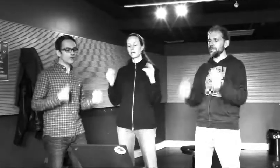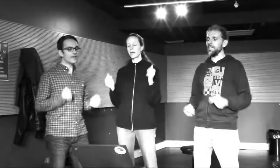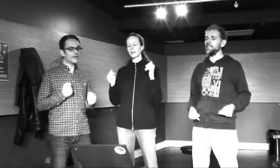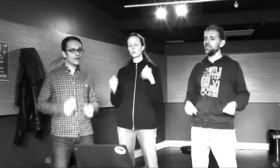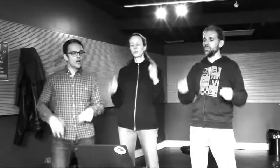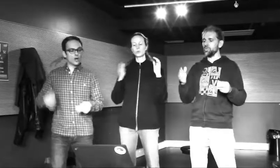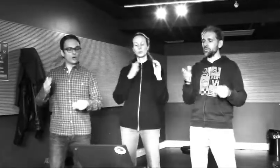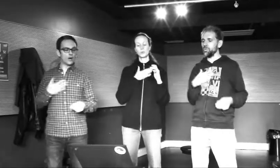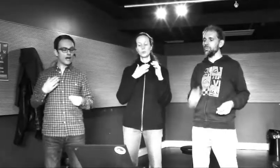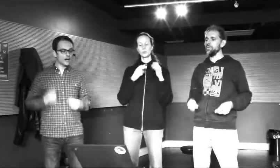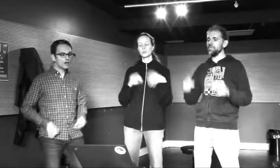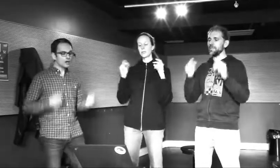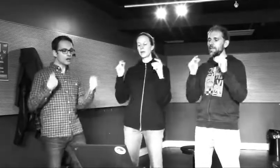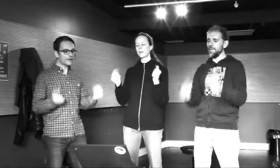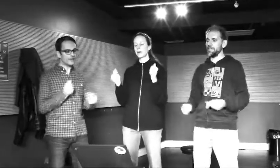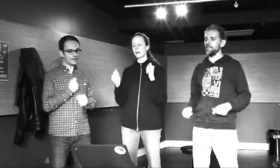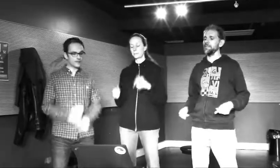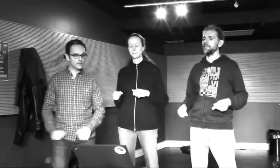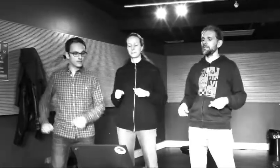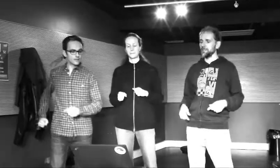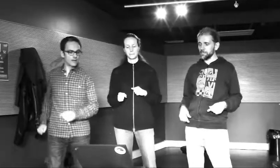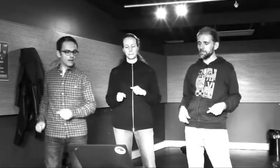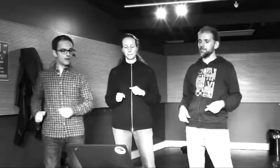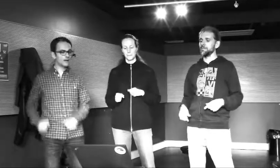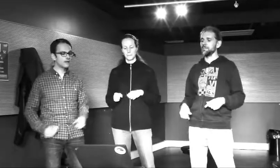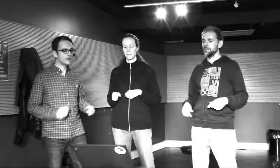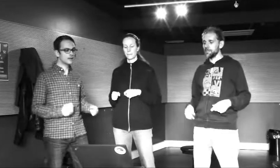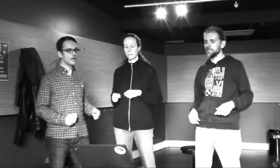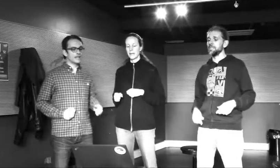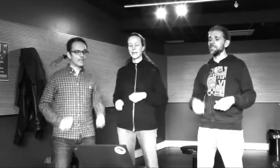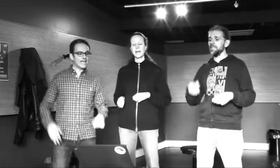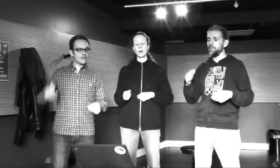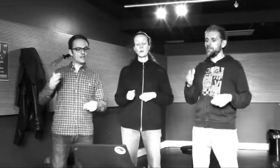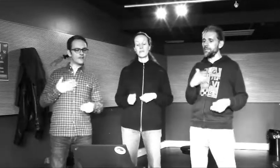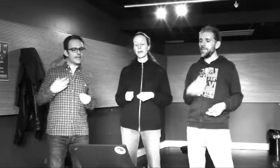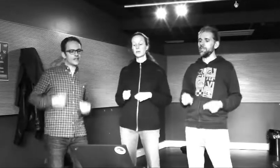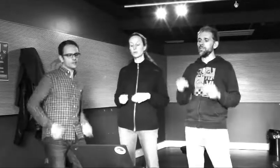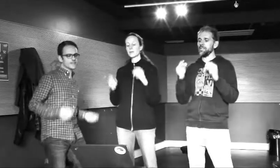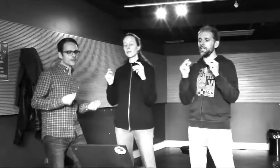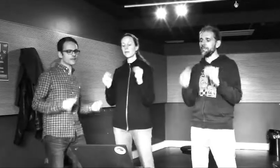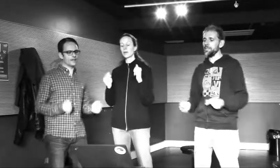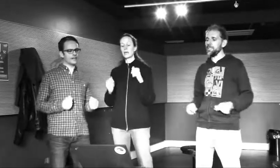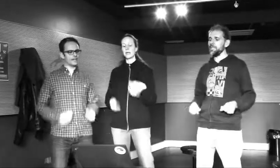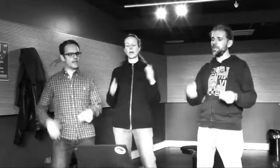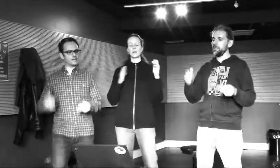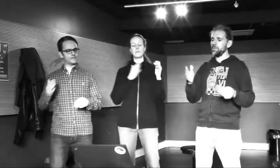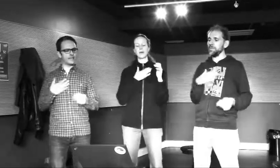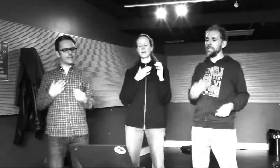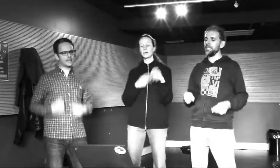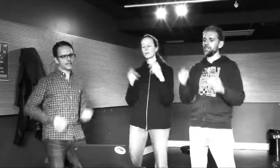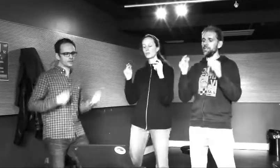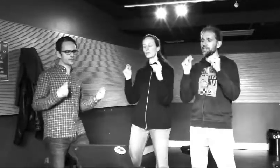travers, toujours droit de travers. Il y a le ver du cerfeuil, il y a le ver de